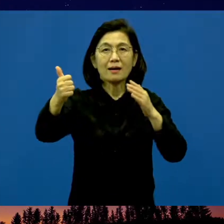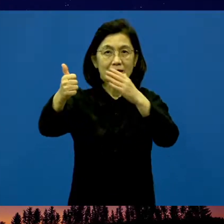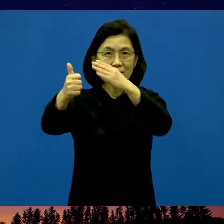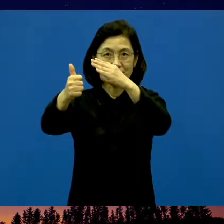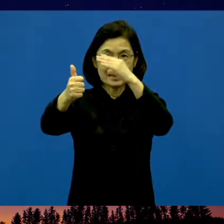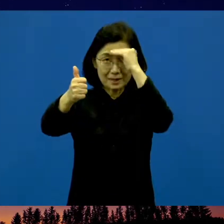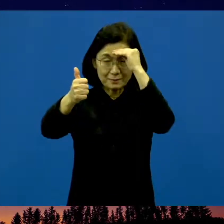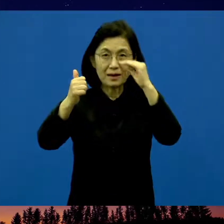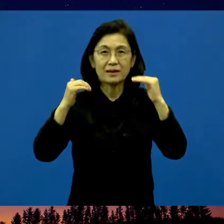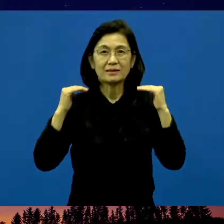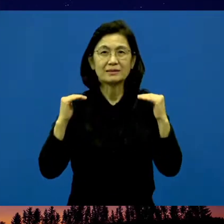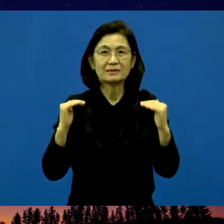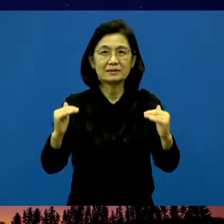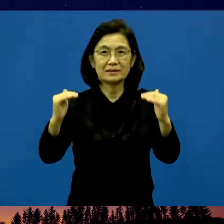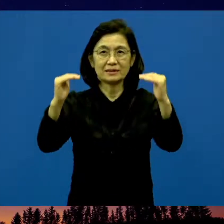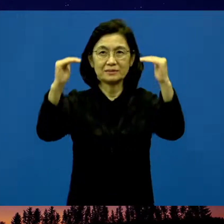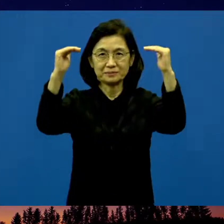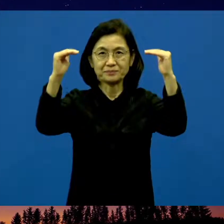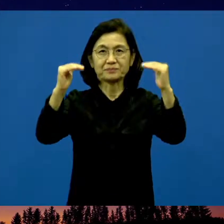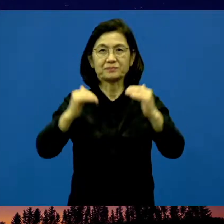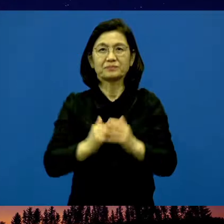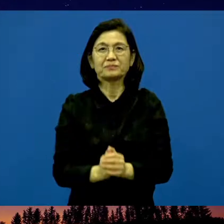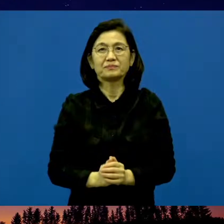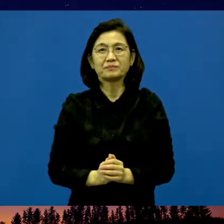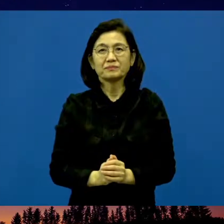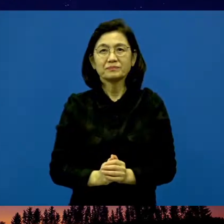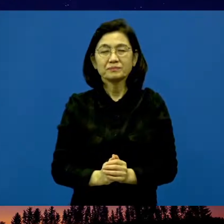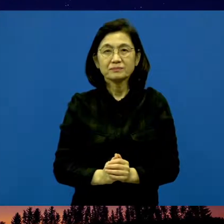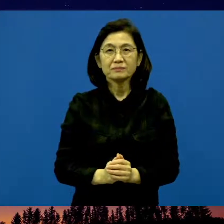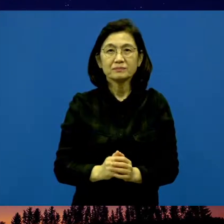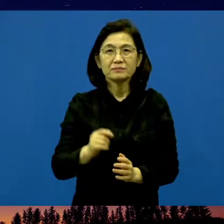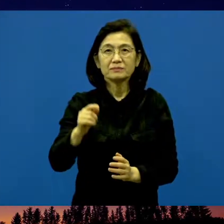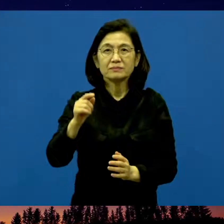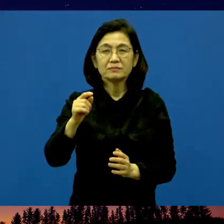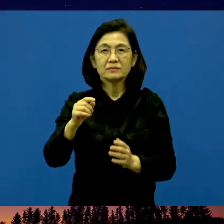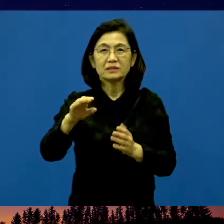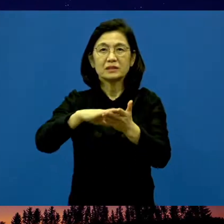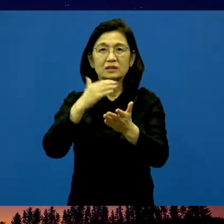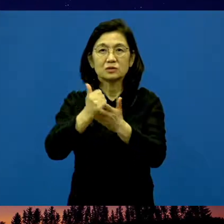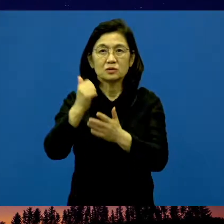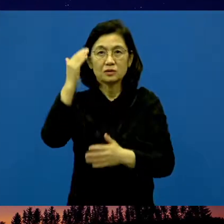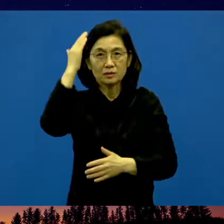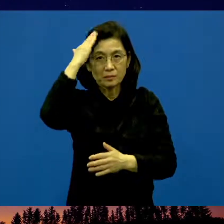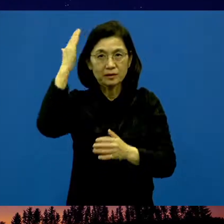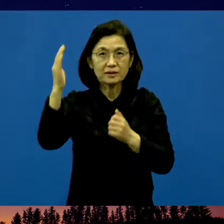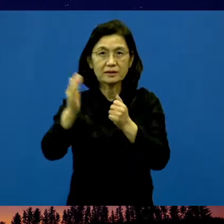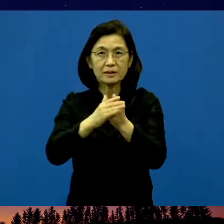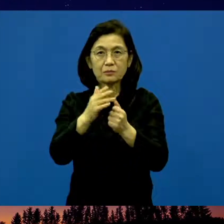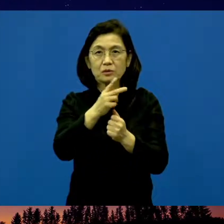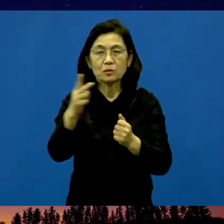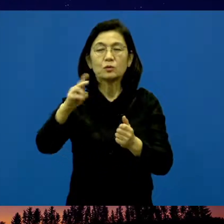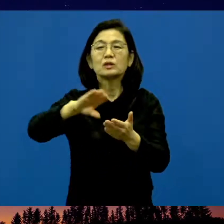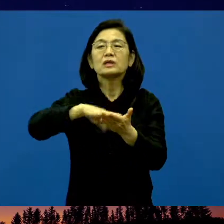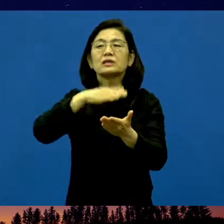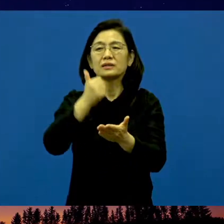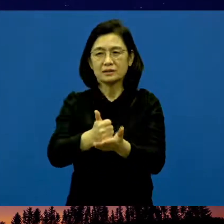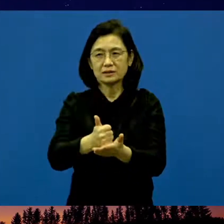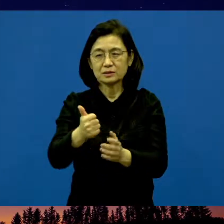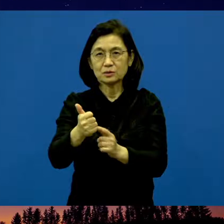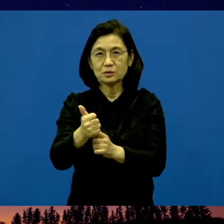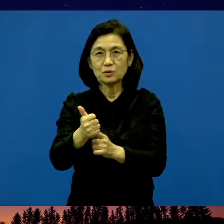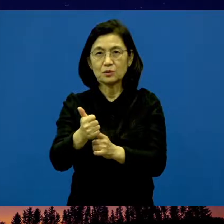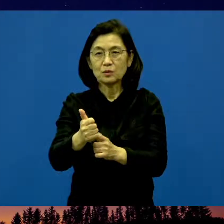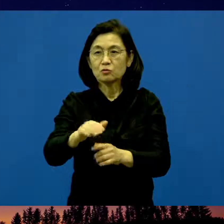그에게까지라. 그가 누구예요? 그리스도에게까지. 그런 분이 곧 그리스도라 그렇게 했습니다. 대단한